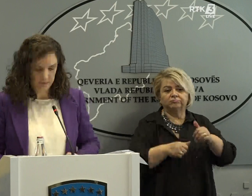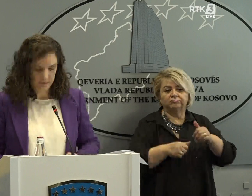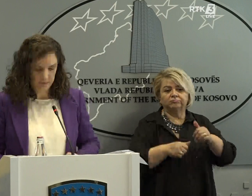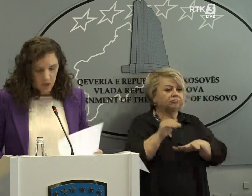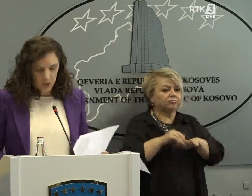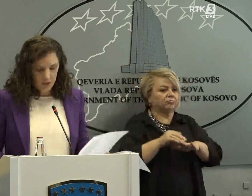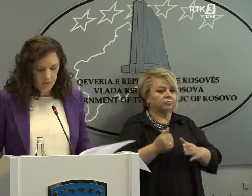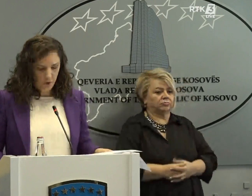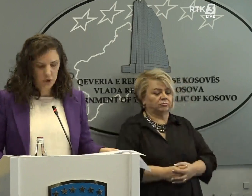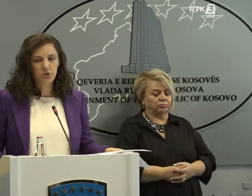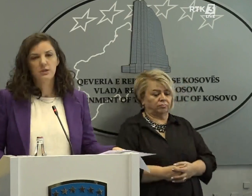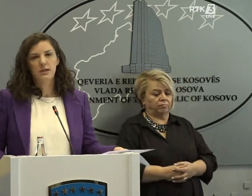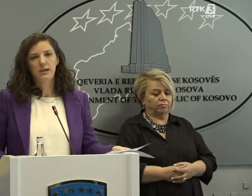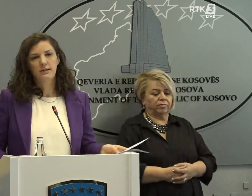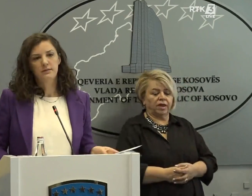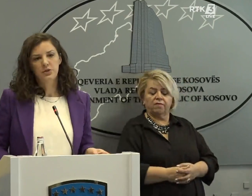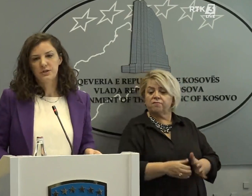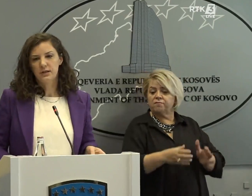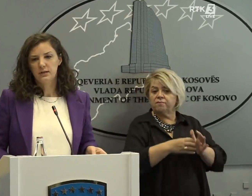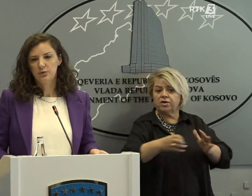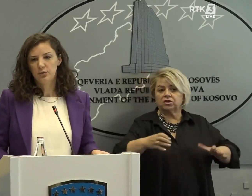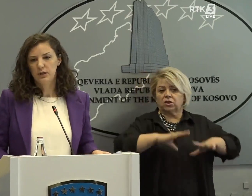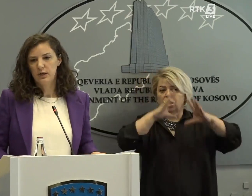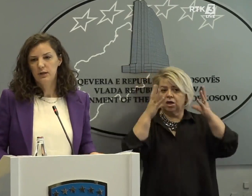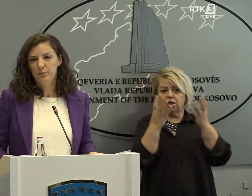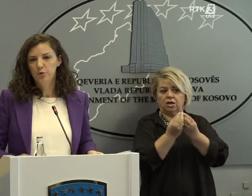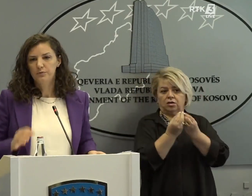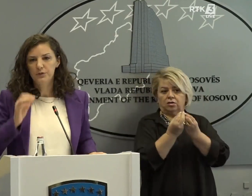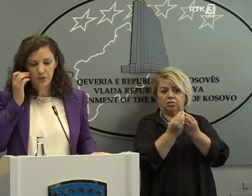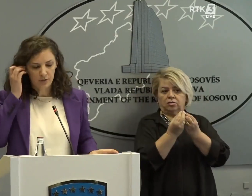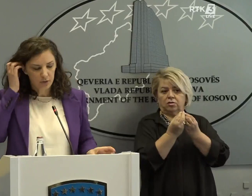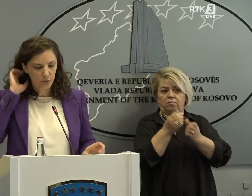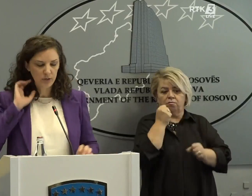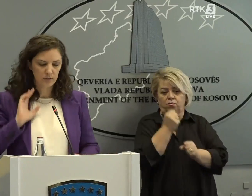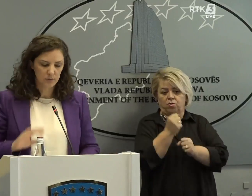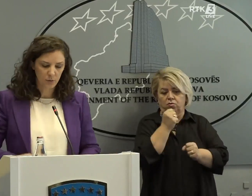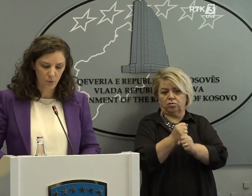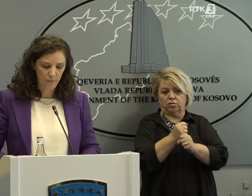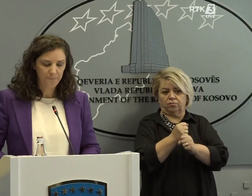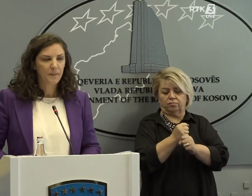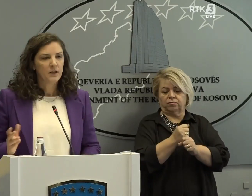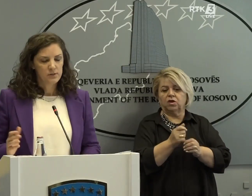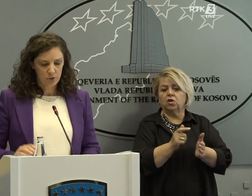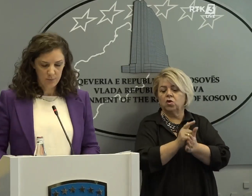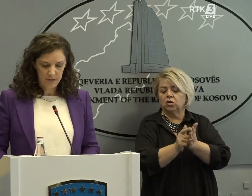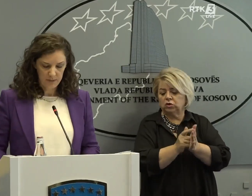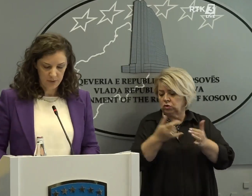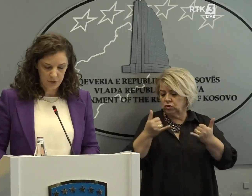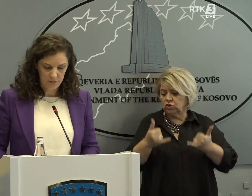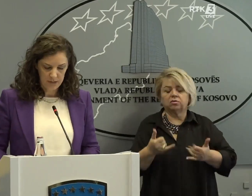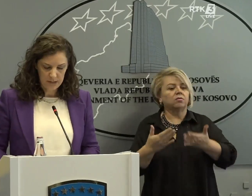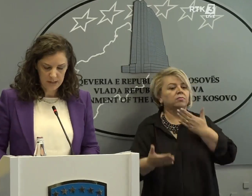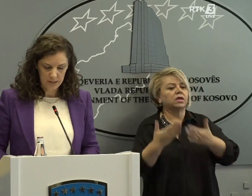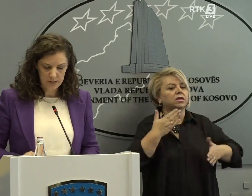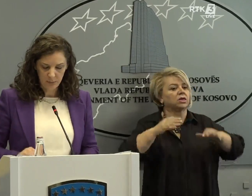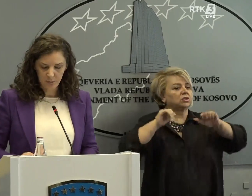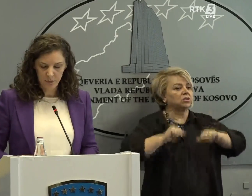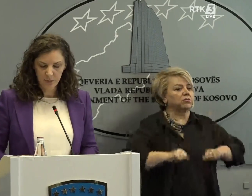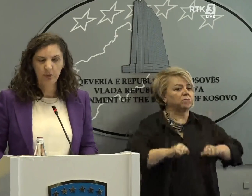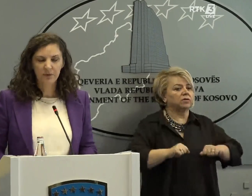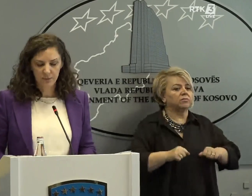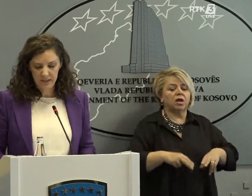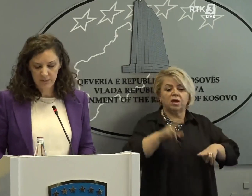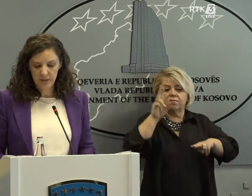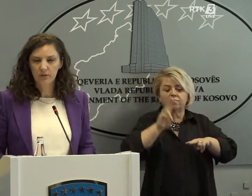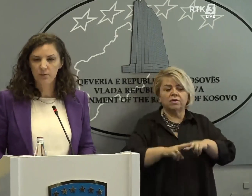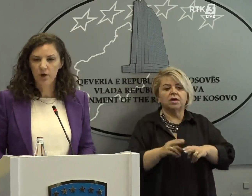viti. Në vazhdim e të gjitha këtyre punëve që janë kryer ndërkohë, sot në mbledhje të qeverisë sapo